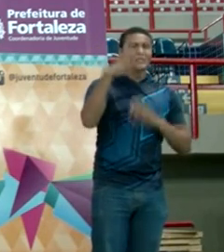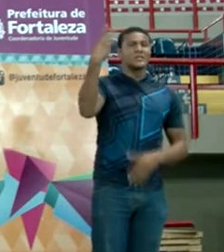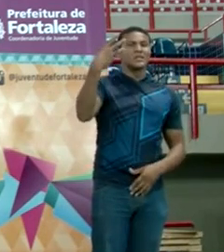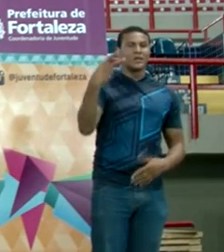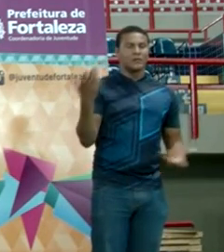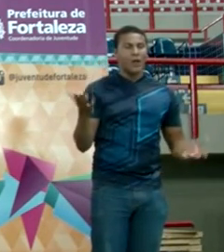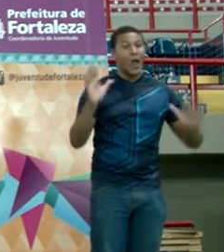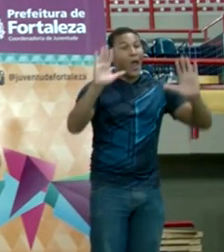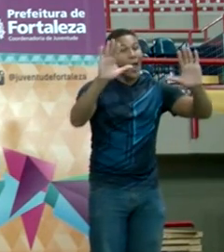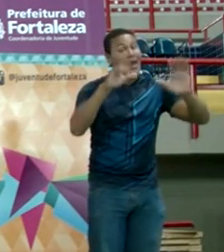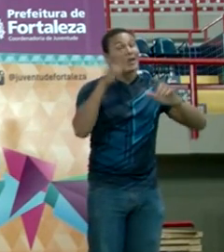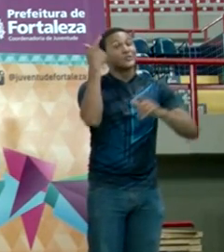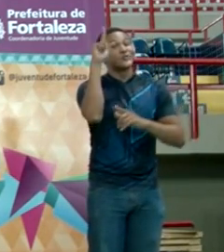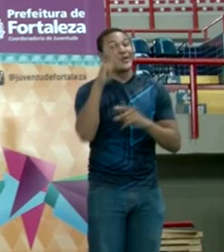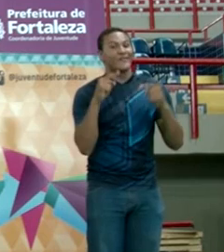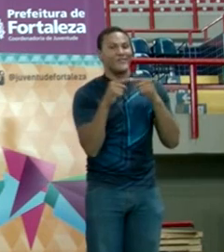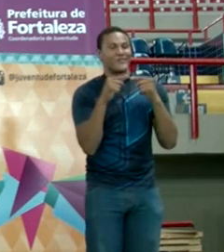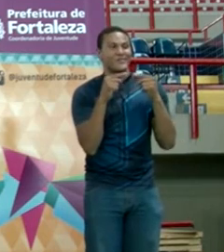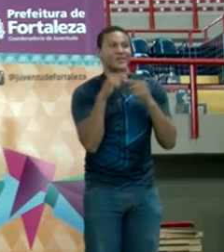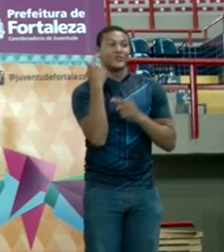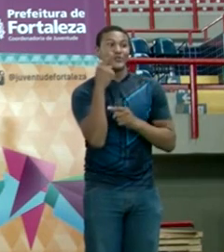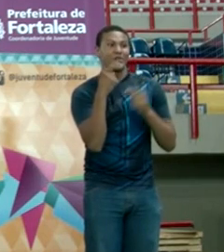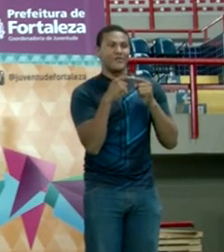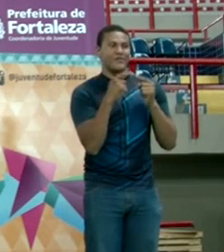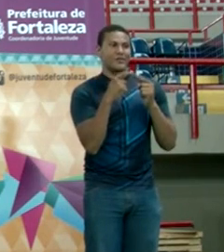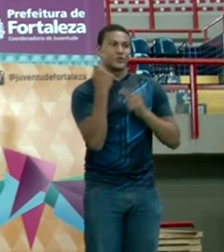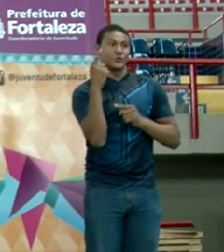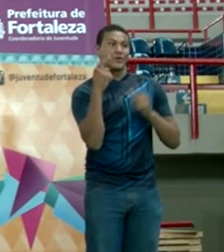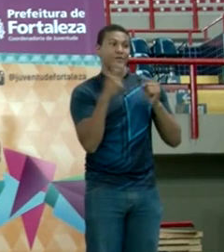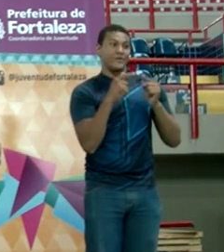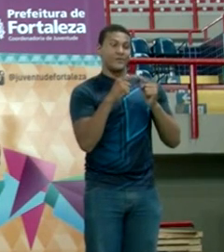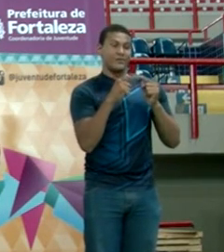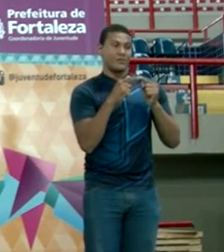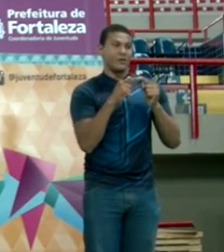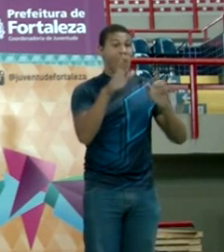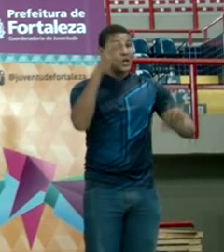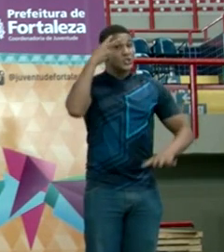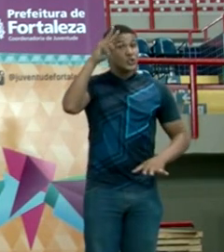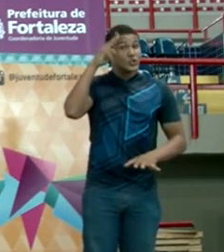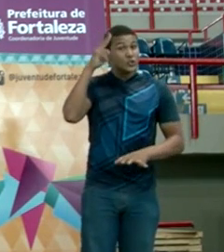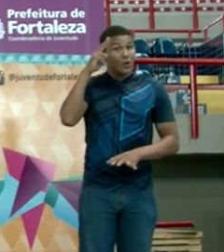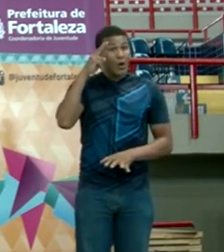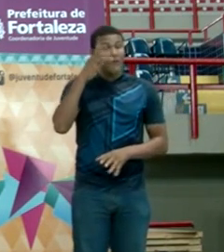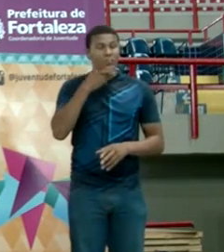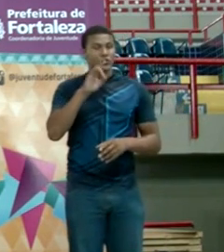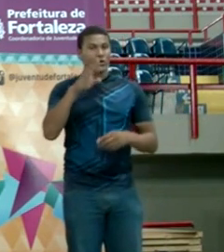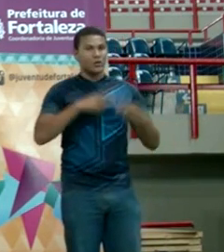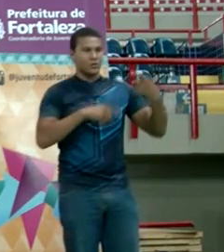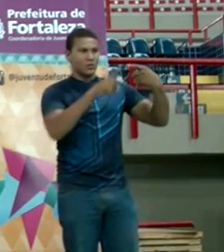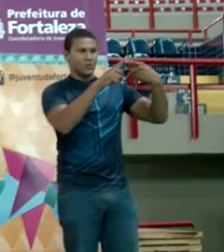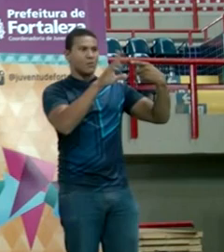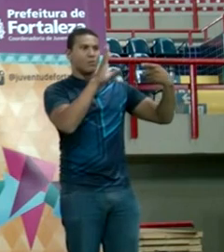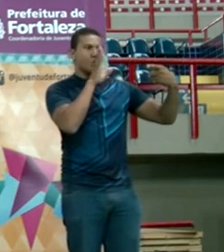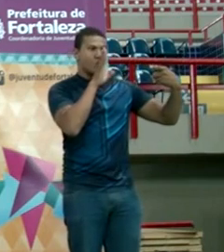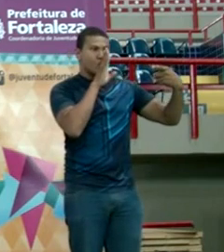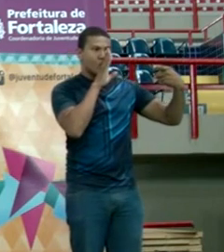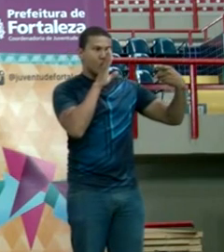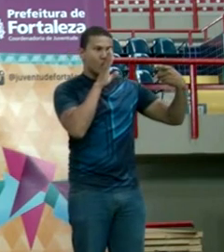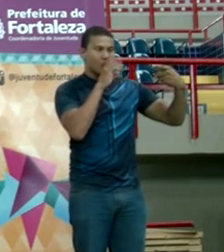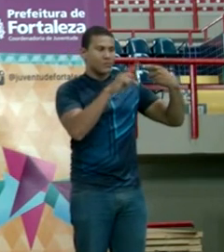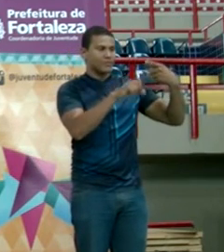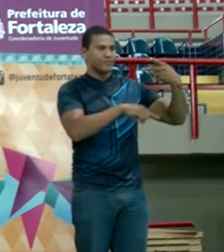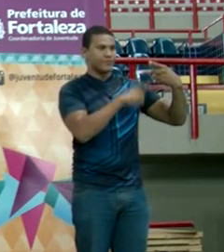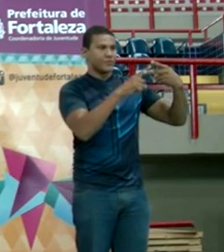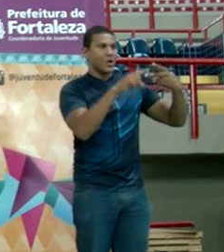geografia. A geografia é quem diz isso. A história diz que só tem três mundos: os neutros,